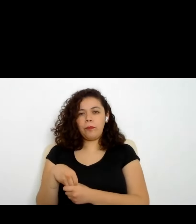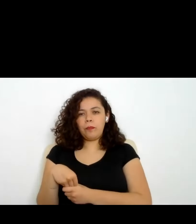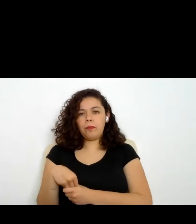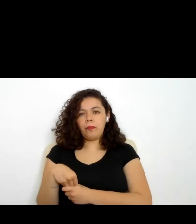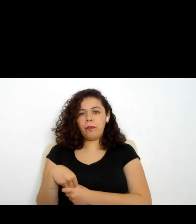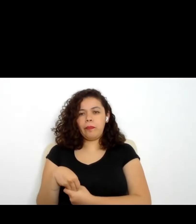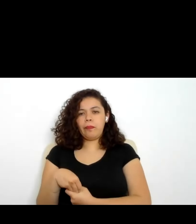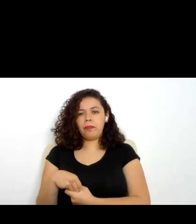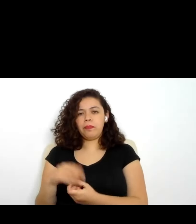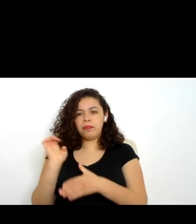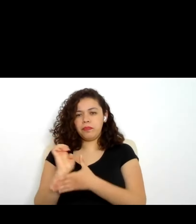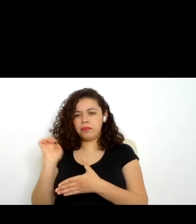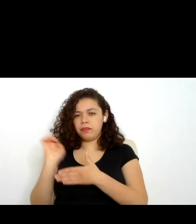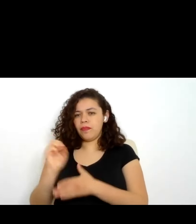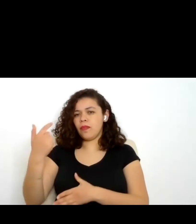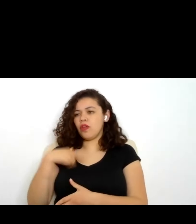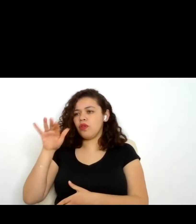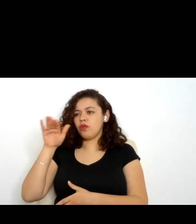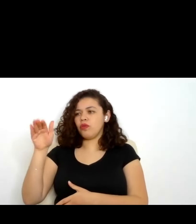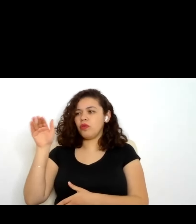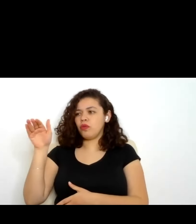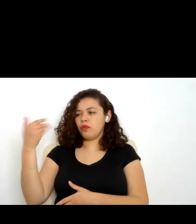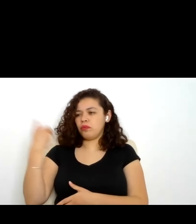puedo atender su solicitud.